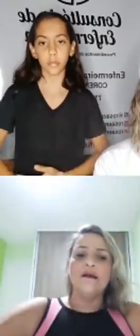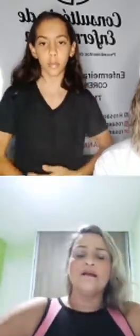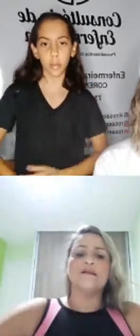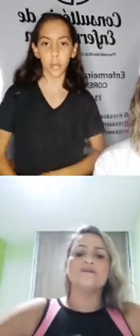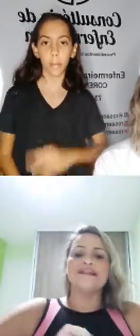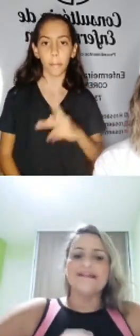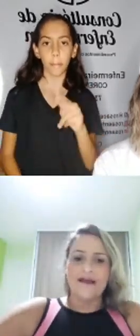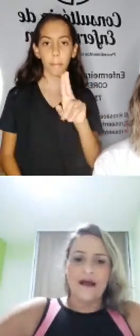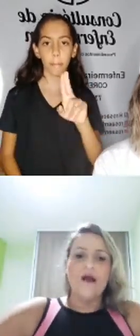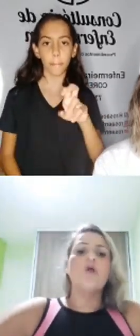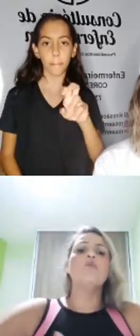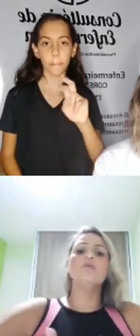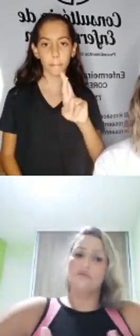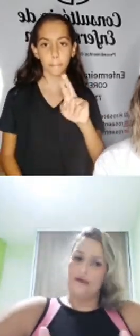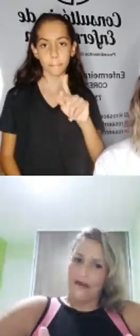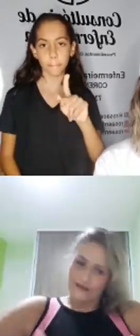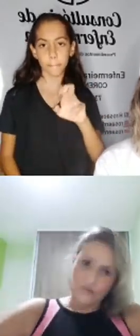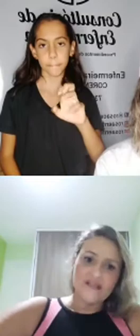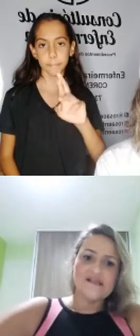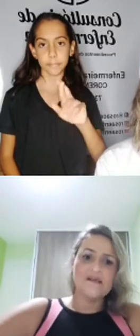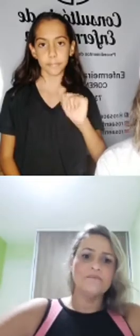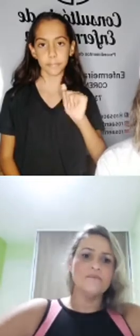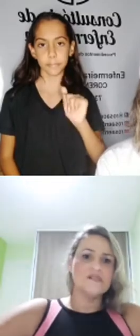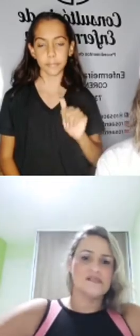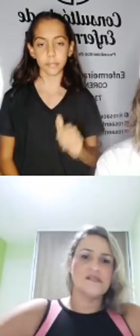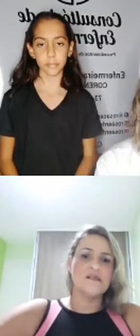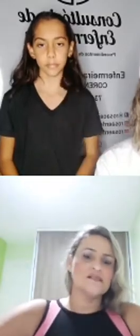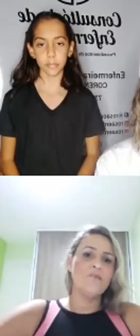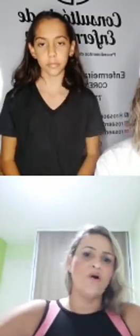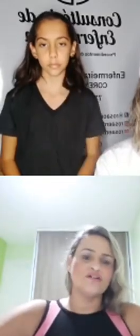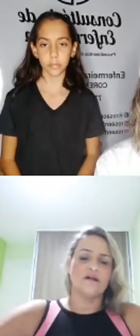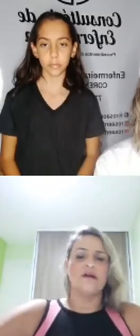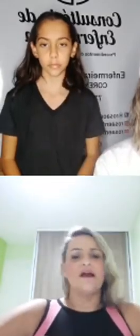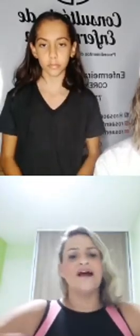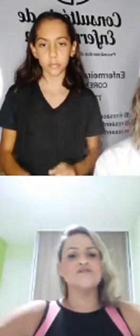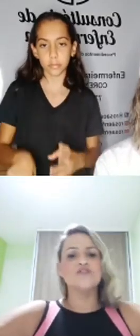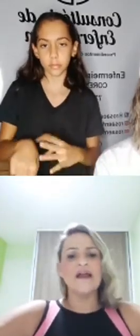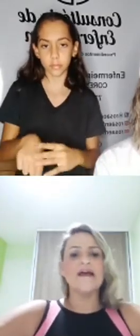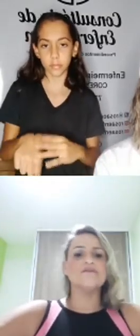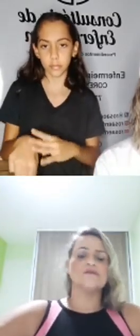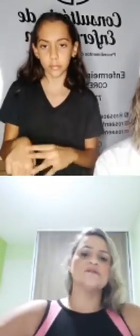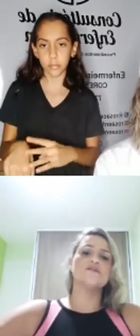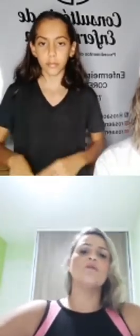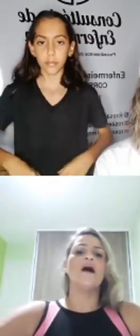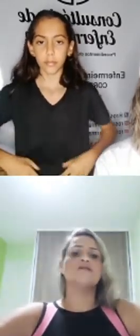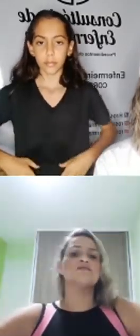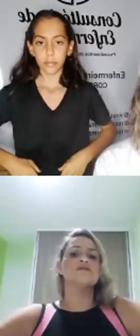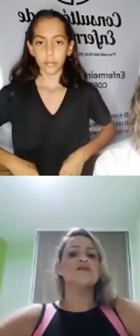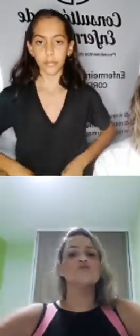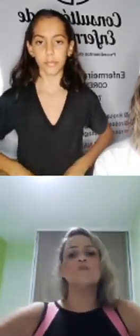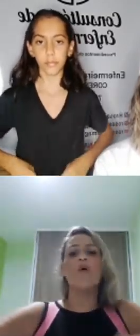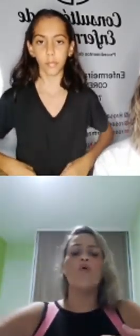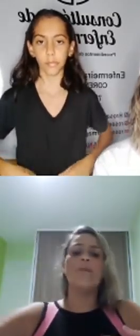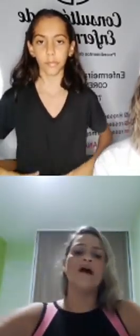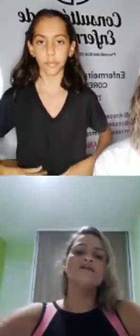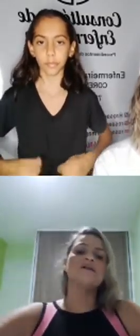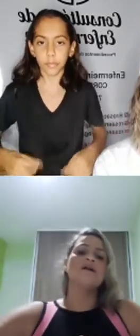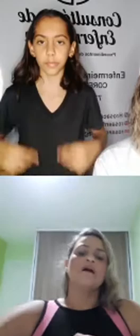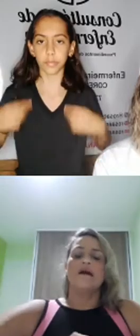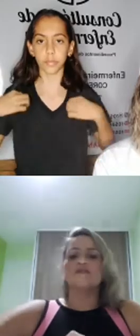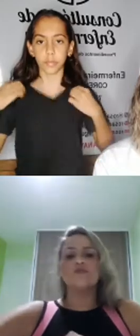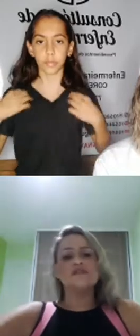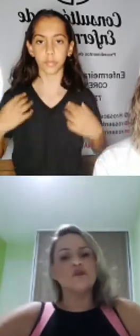né? Então, tratar como a doença se mostra. Casos leves, com sintomáticos, casos um pouco